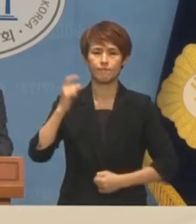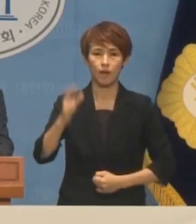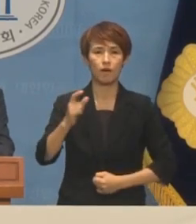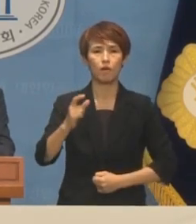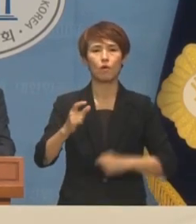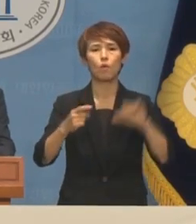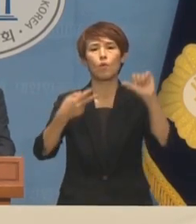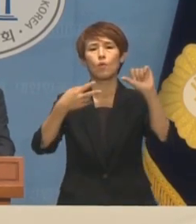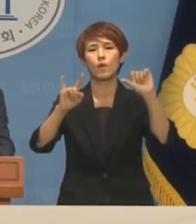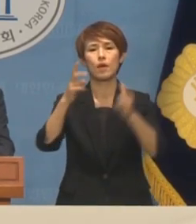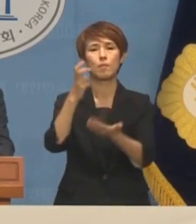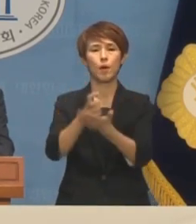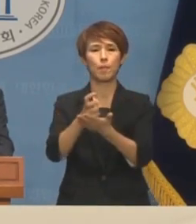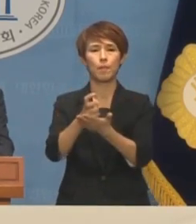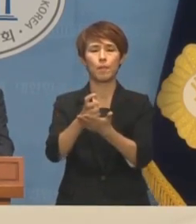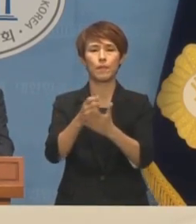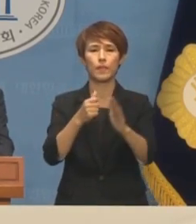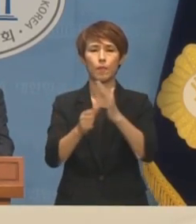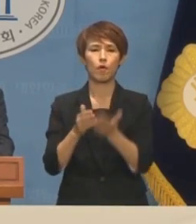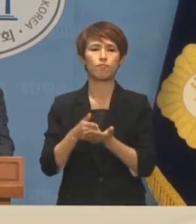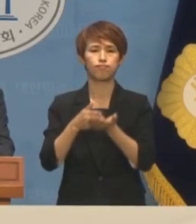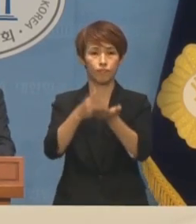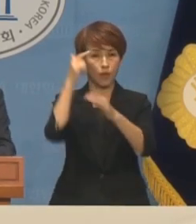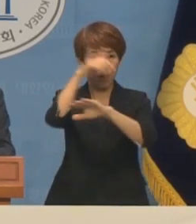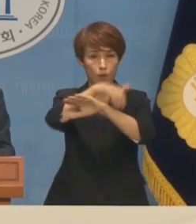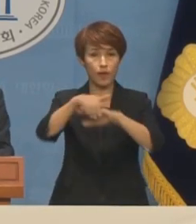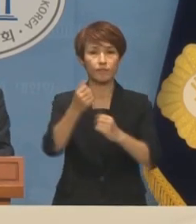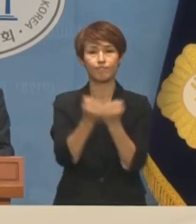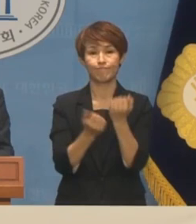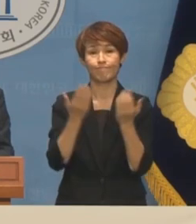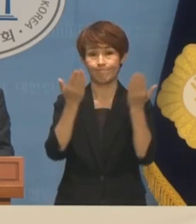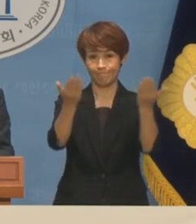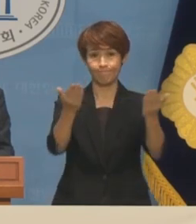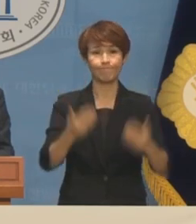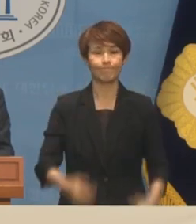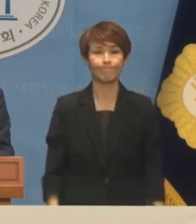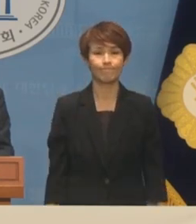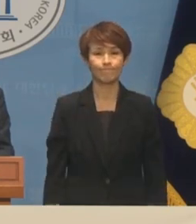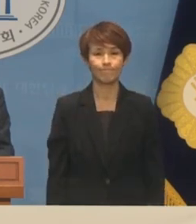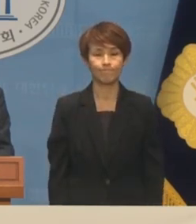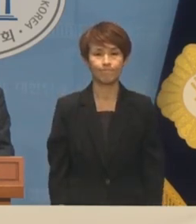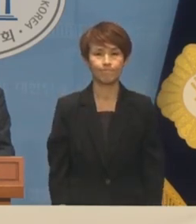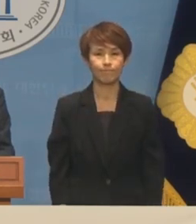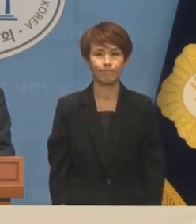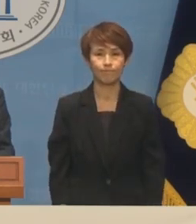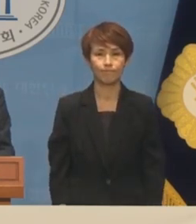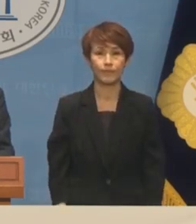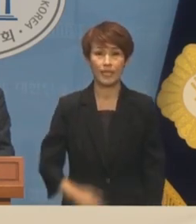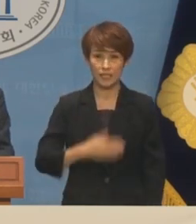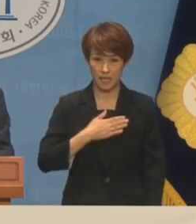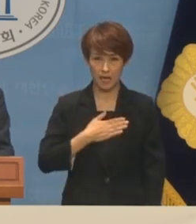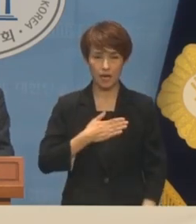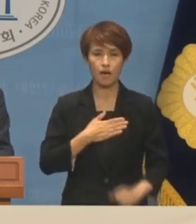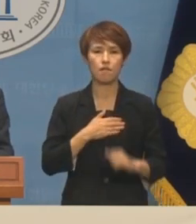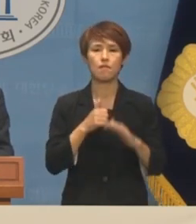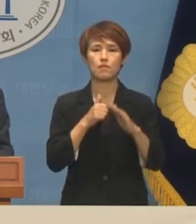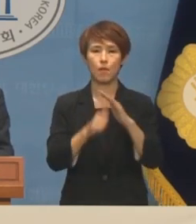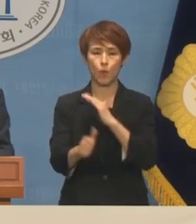법안 대표 발의 계획을 말씀드리는 날입니다. 제가 대표